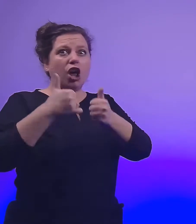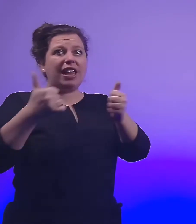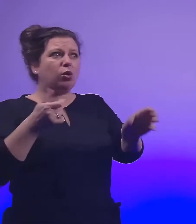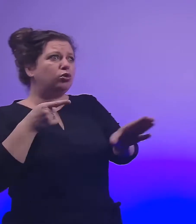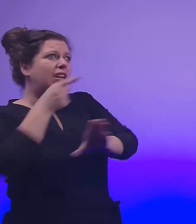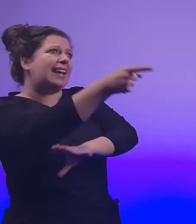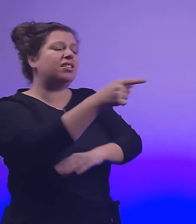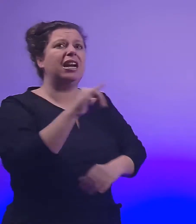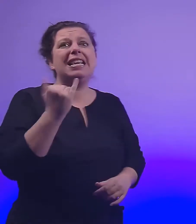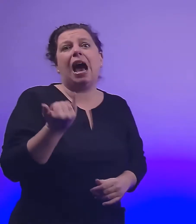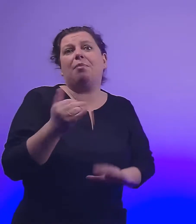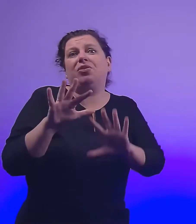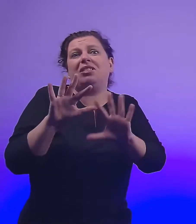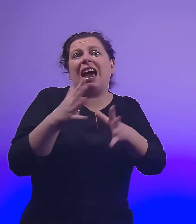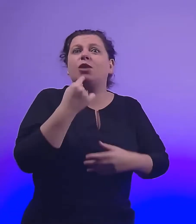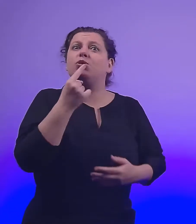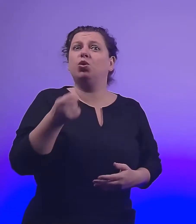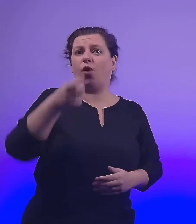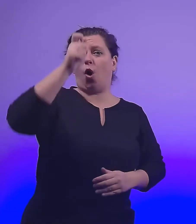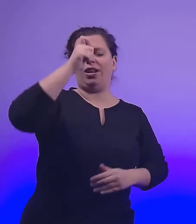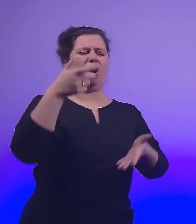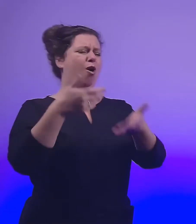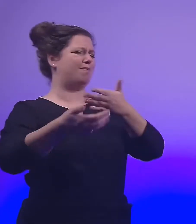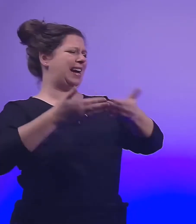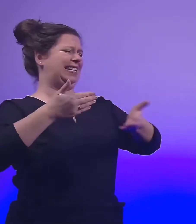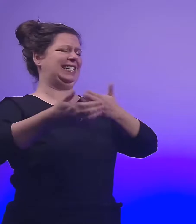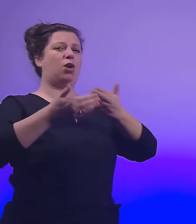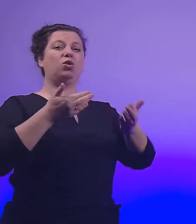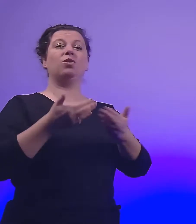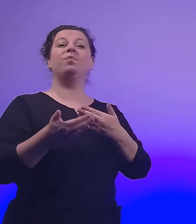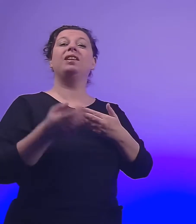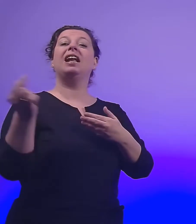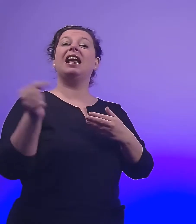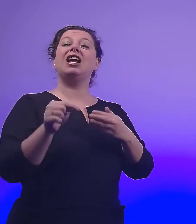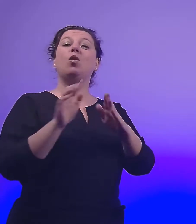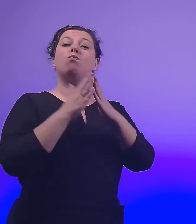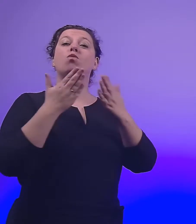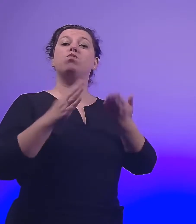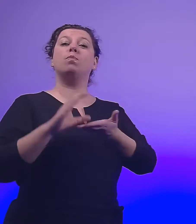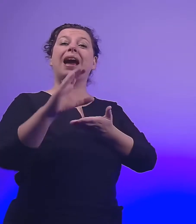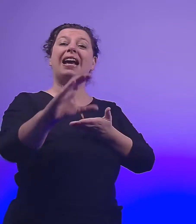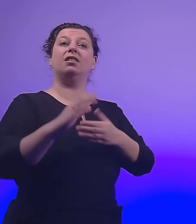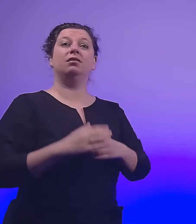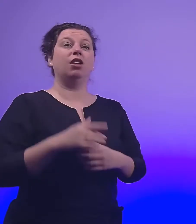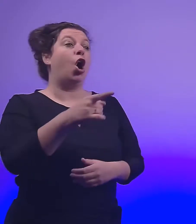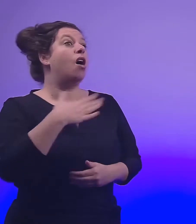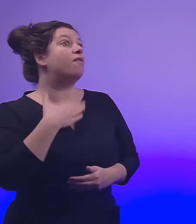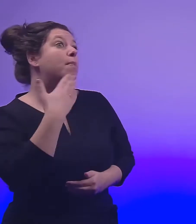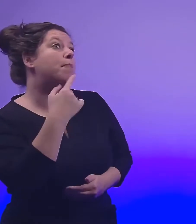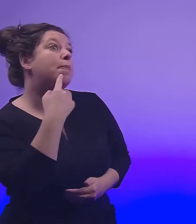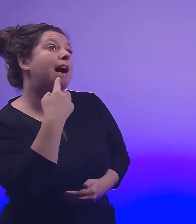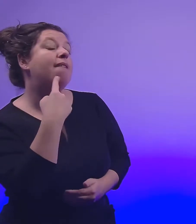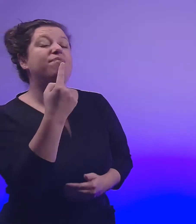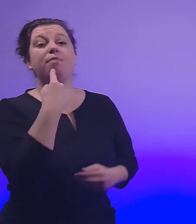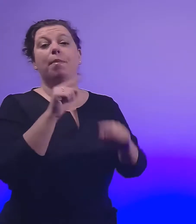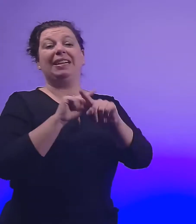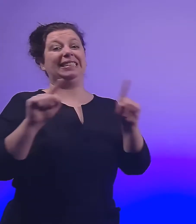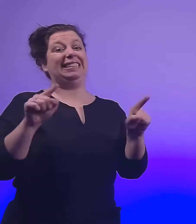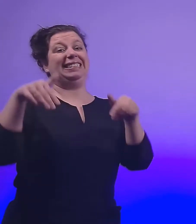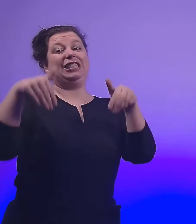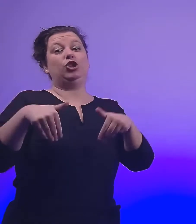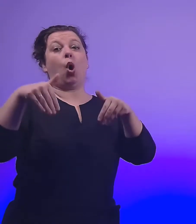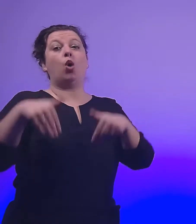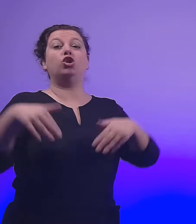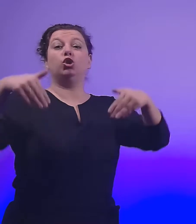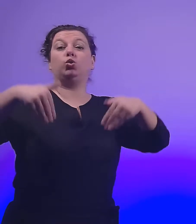eigenlijk tegen Olly bedoeld. Oh. Maakt niet uit. Ik kom een boek brengen. Oh, is die van papa, denk ik? Ja. Papa ja. Is er niet, die is doepie uitlaten. Ja,